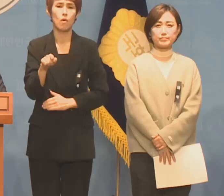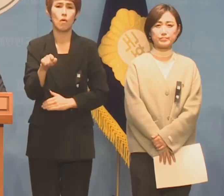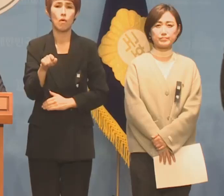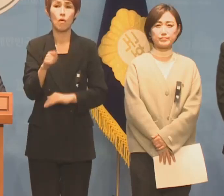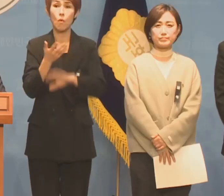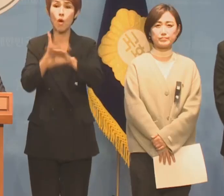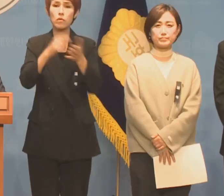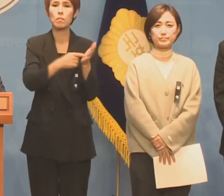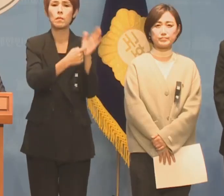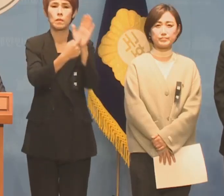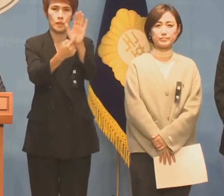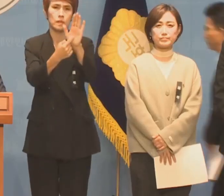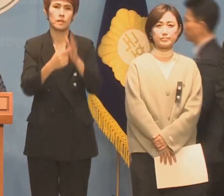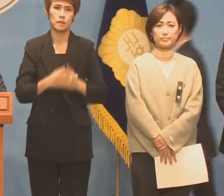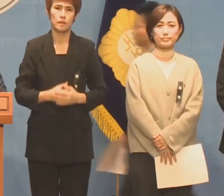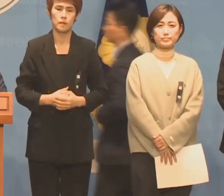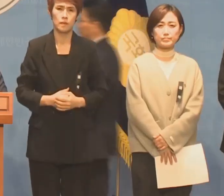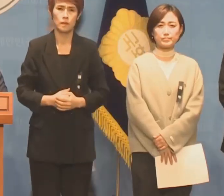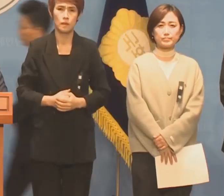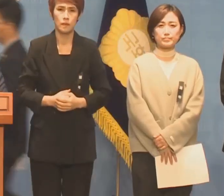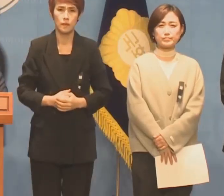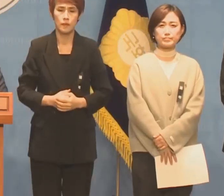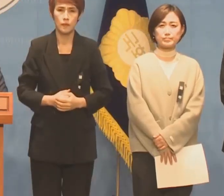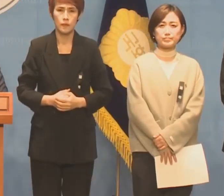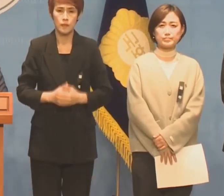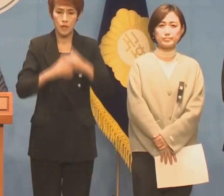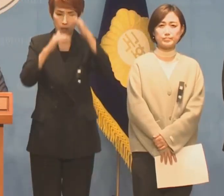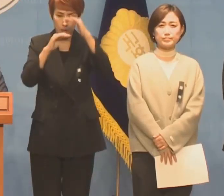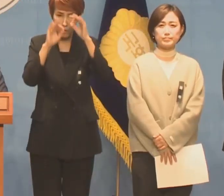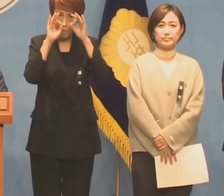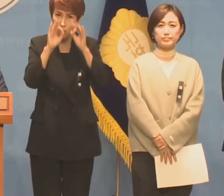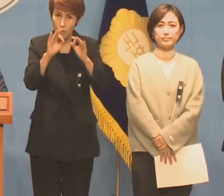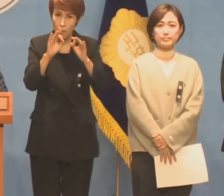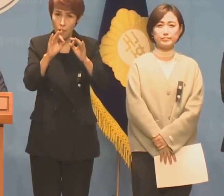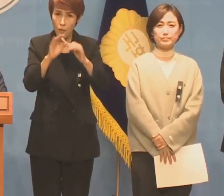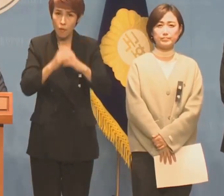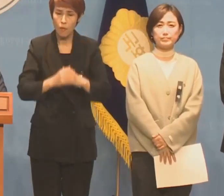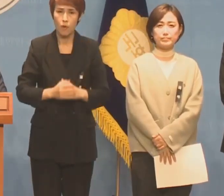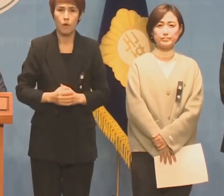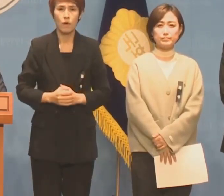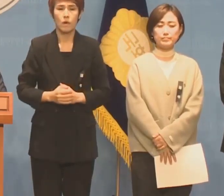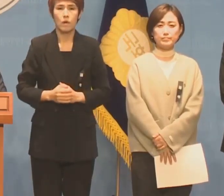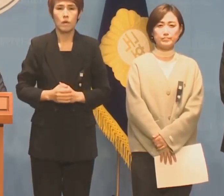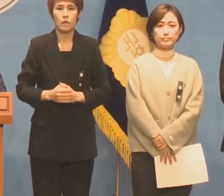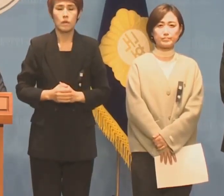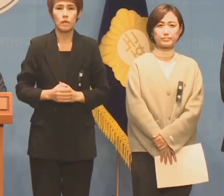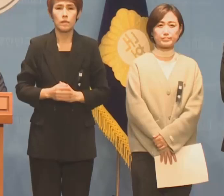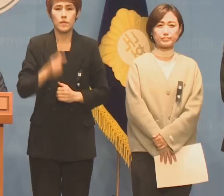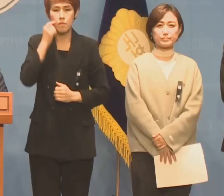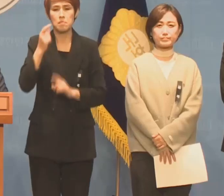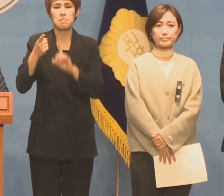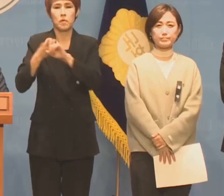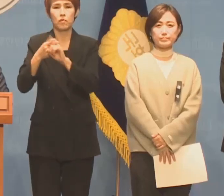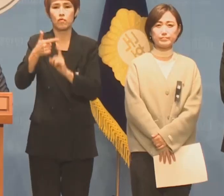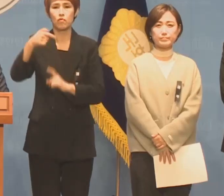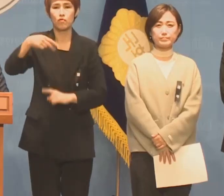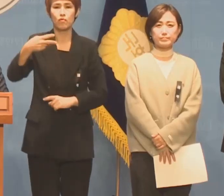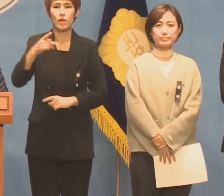발표를 했다라는 내용입니다. 이 내용을 보면서 저희가 그동안 뉴라이트